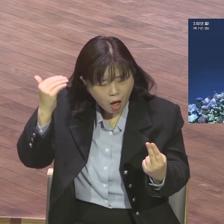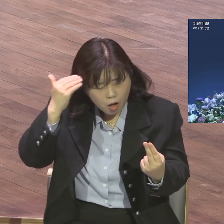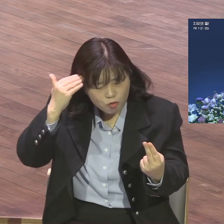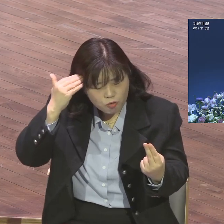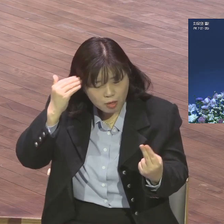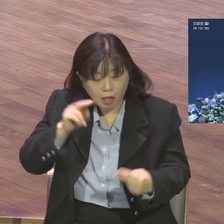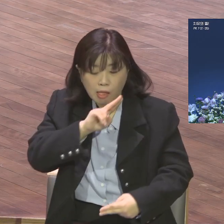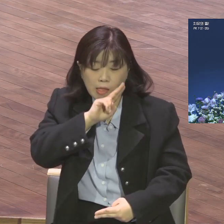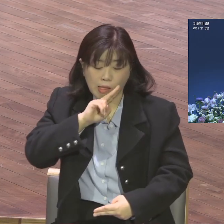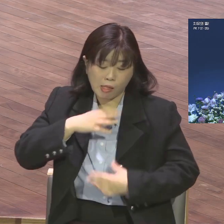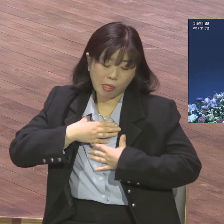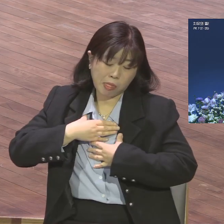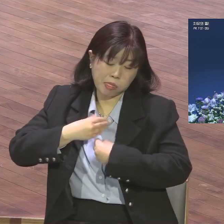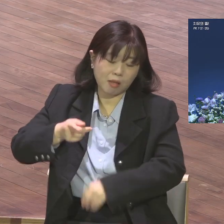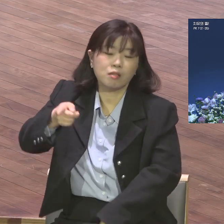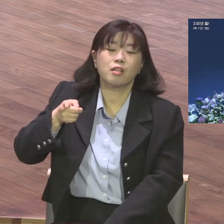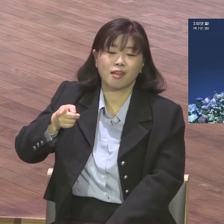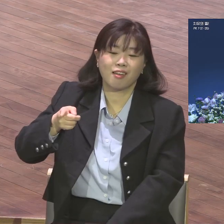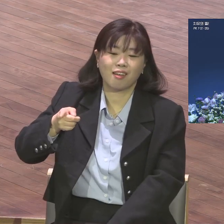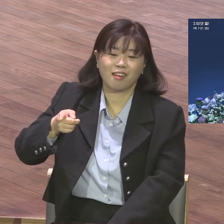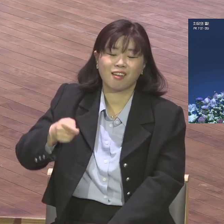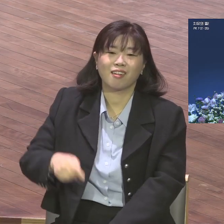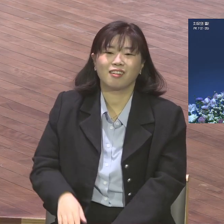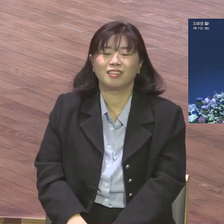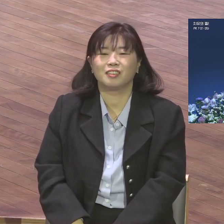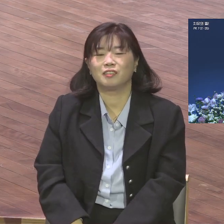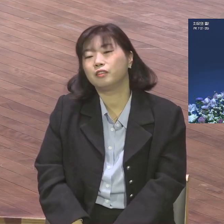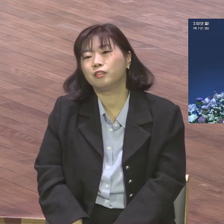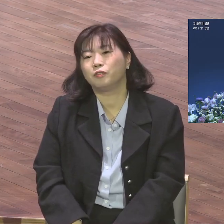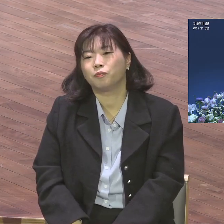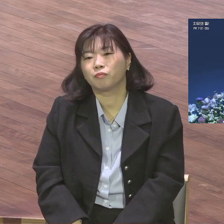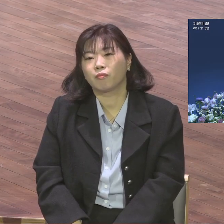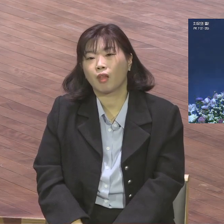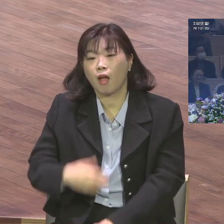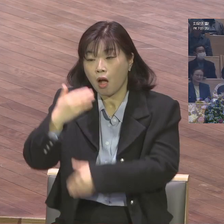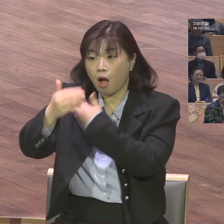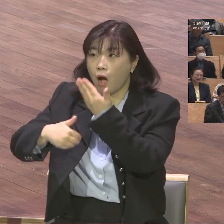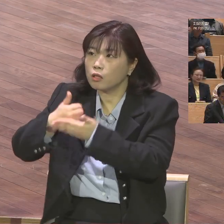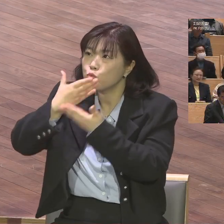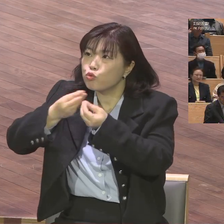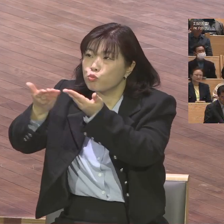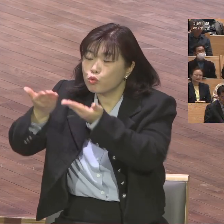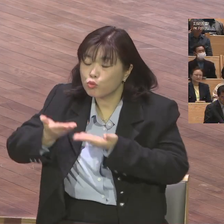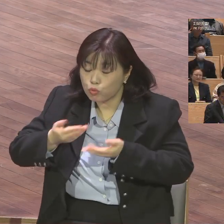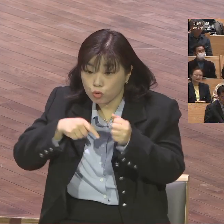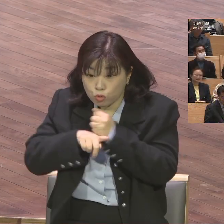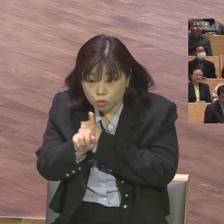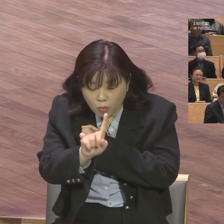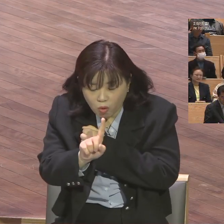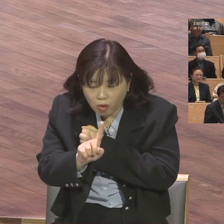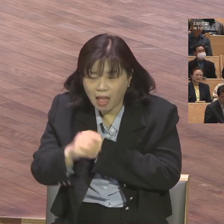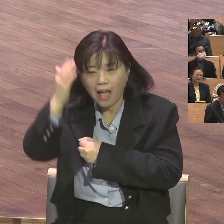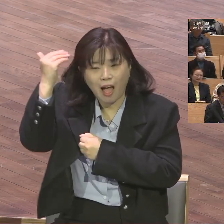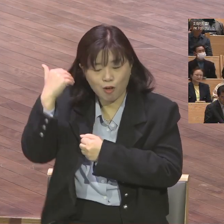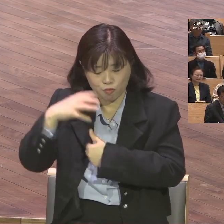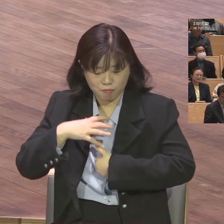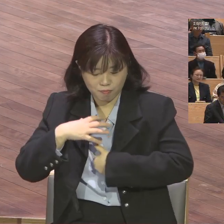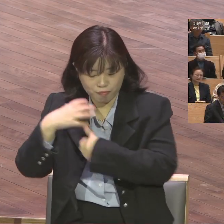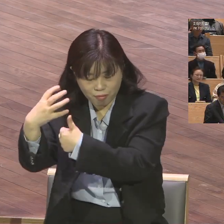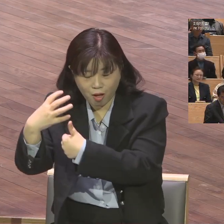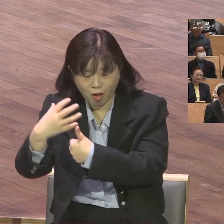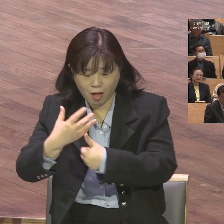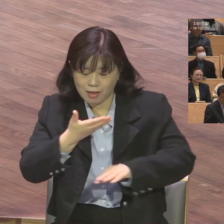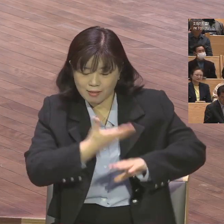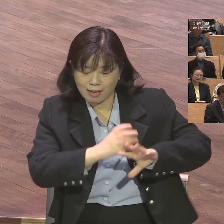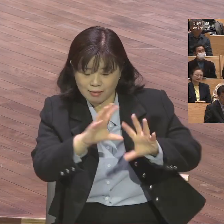하나님이 이 나라를 왜 축복하셨냐? 유일한 세계 선교하라고. 그거 외에 답이 없어요.